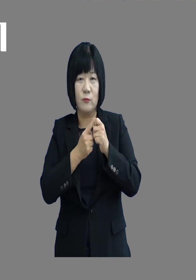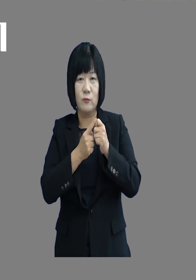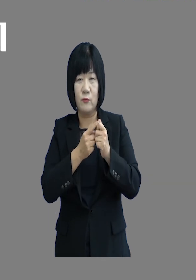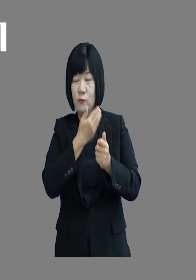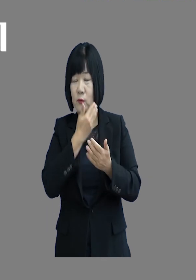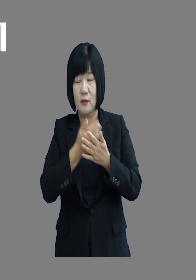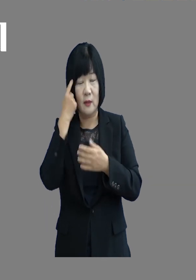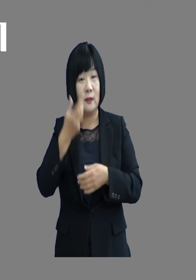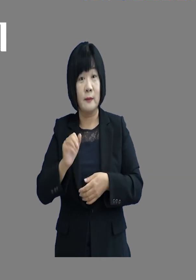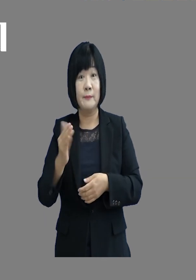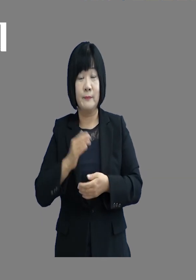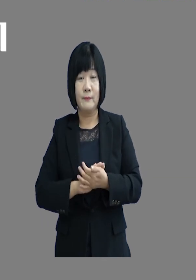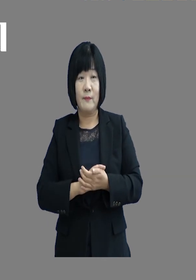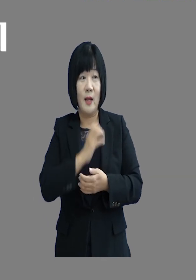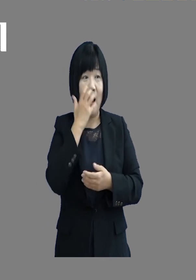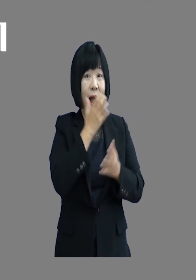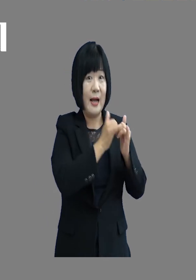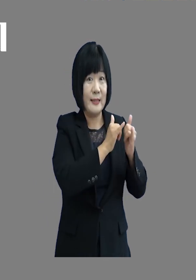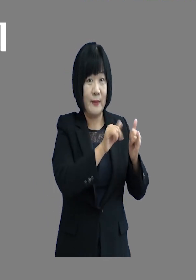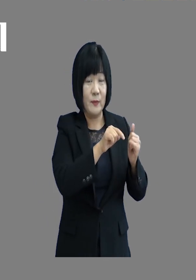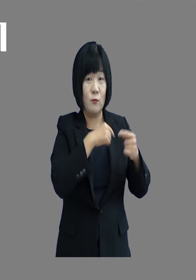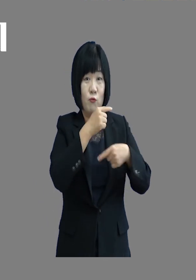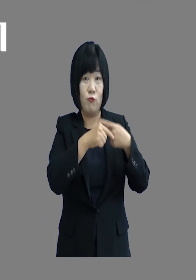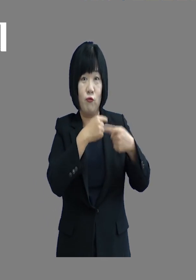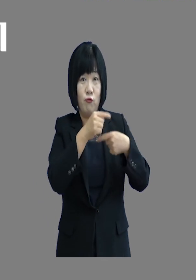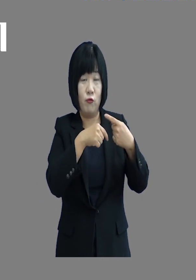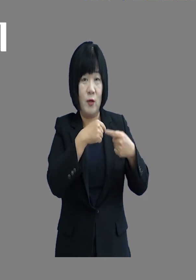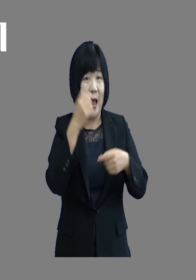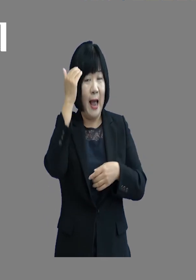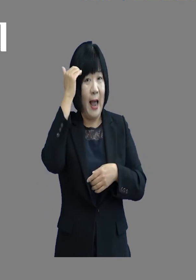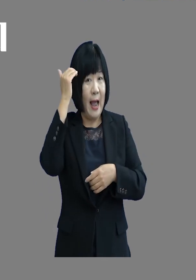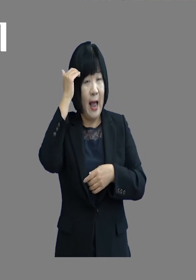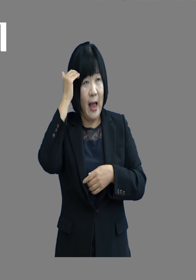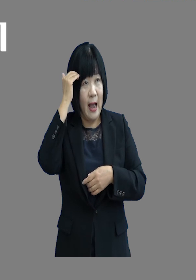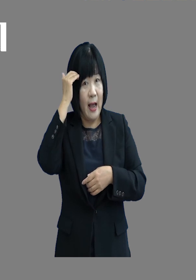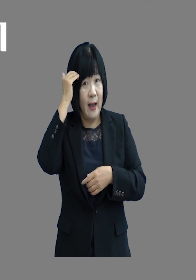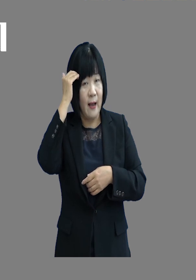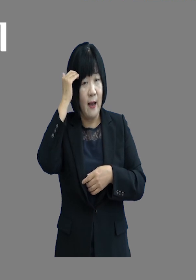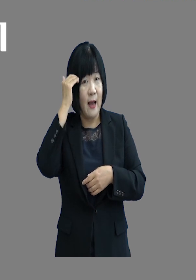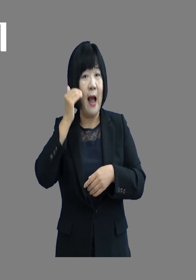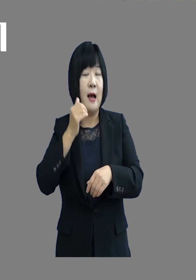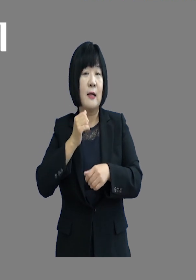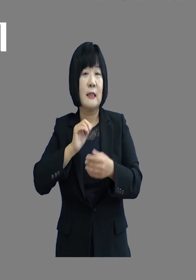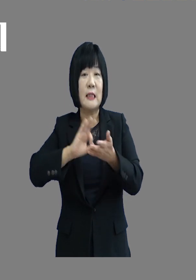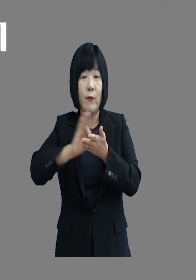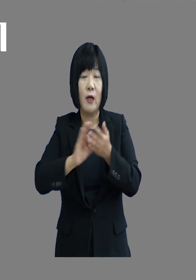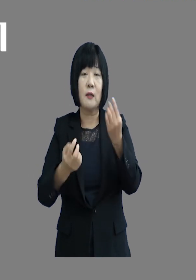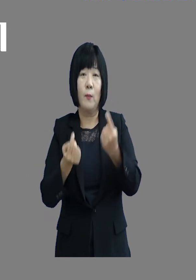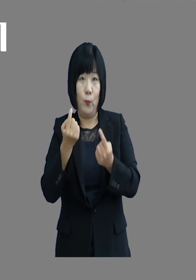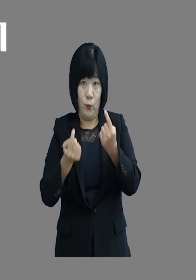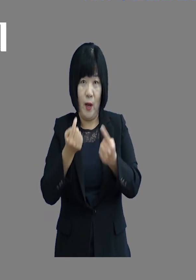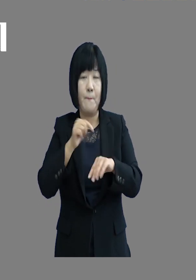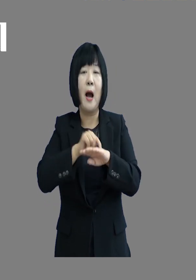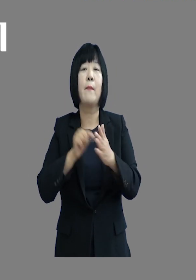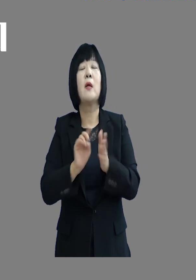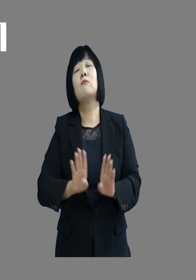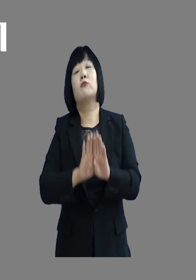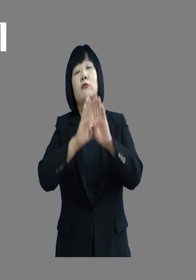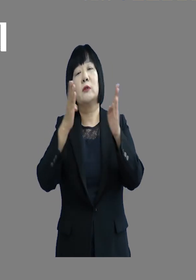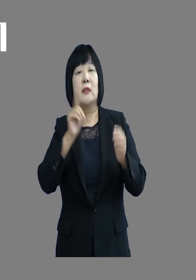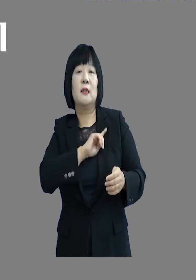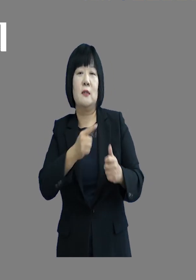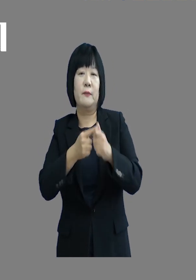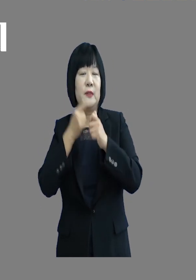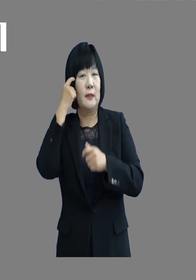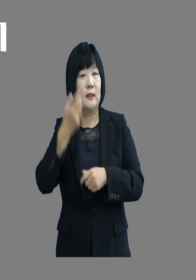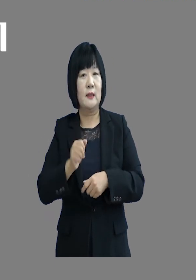봅니다. 청인들이 수어를 하는 것보다 마음의 문을 여는 게 우선이다 라고 본인은 생각하고